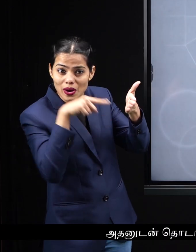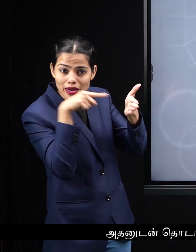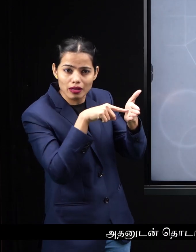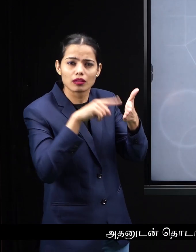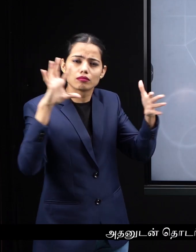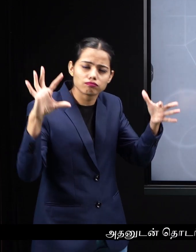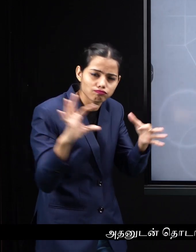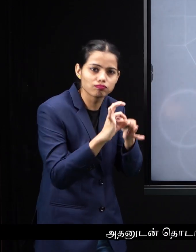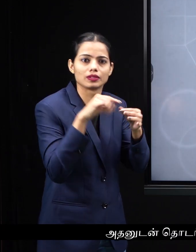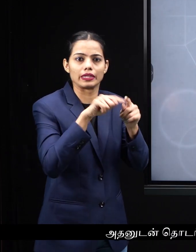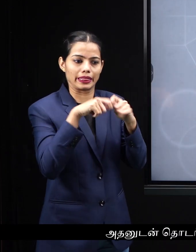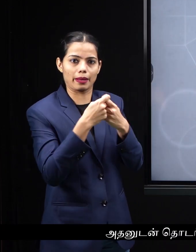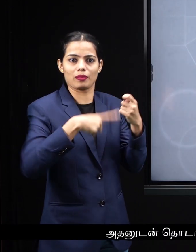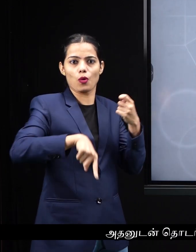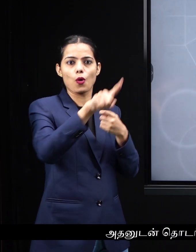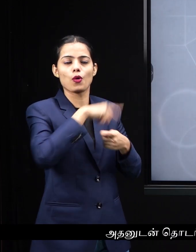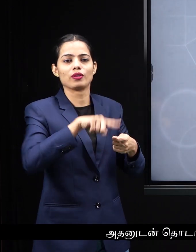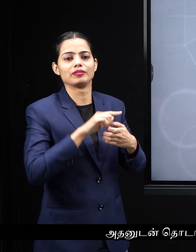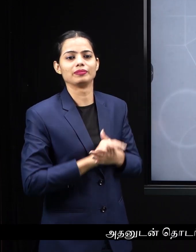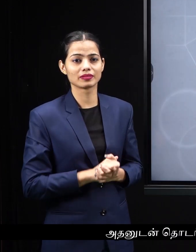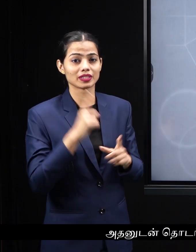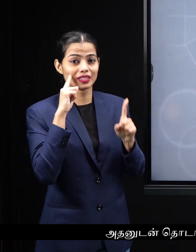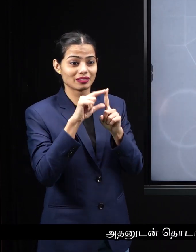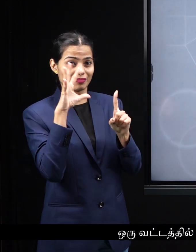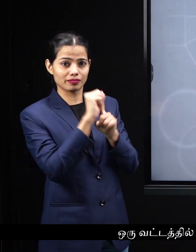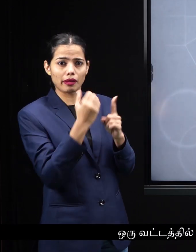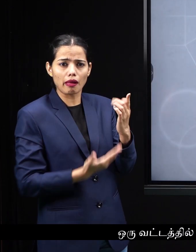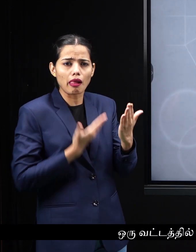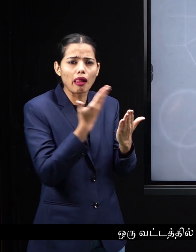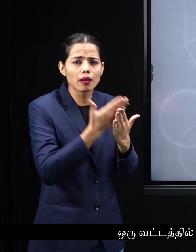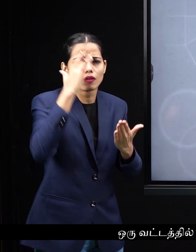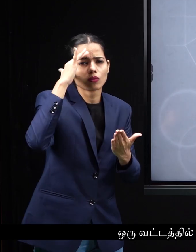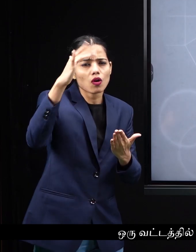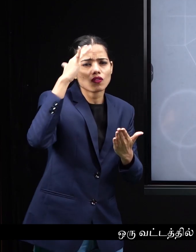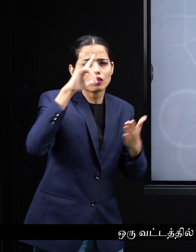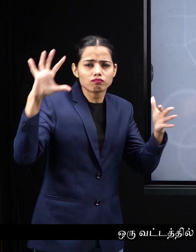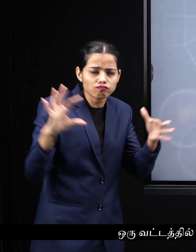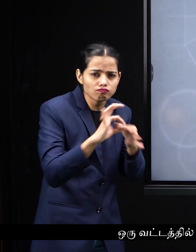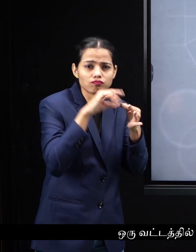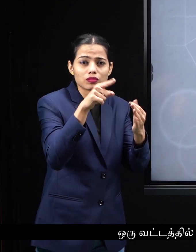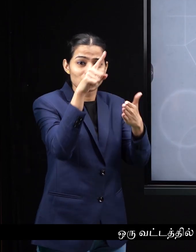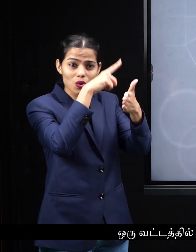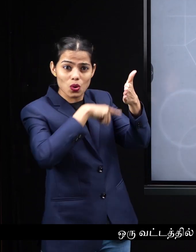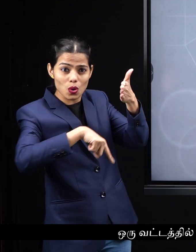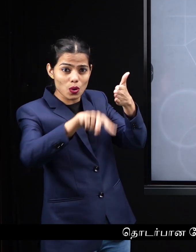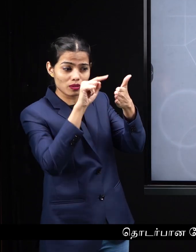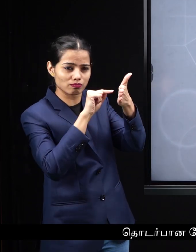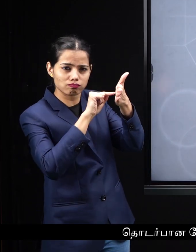தொடர்புடைய விதிமுறைகளையும் புரிந்து கொள்வீர்கள். ஒரு வட்டத்தில் நாண்கள், தொடுகோடுகள் மற்றும் கோணங்கள்